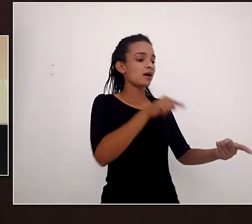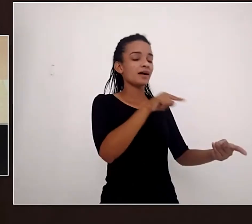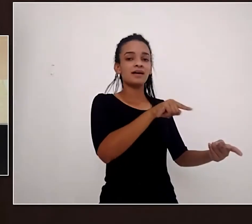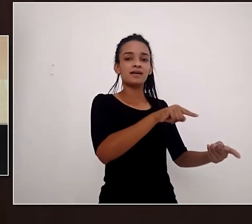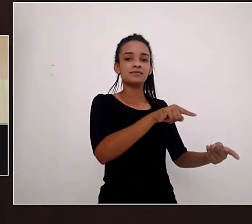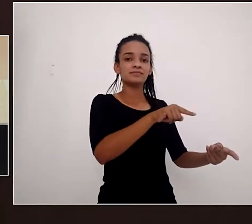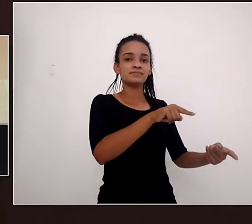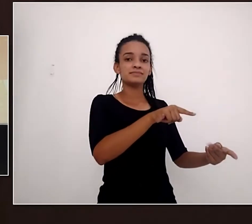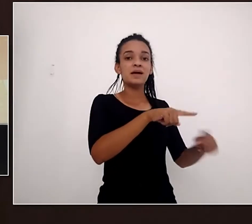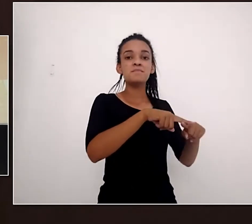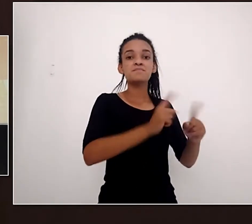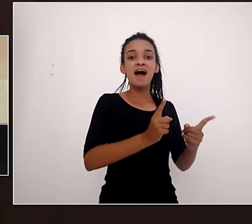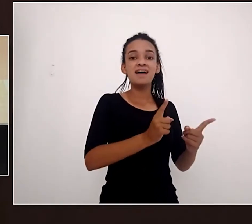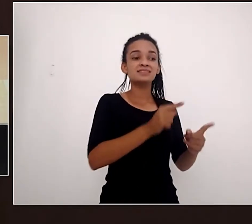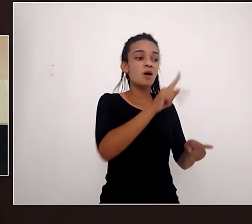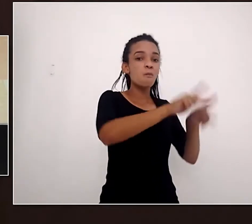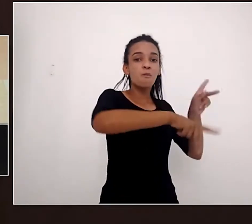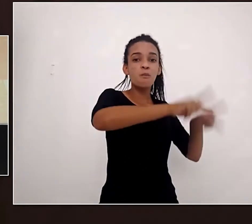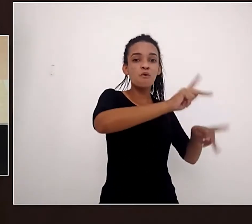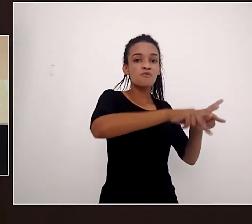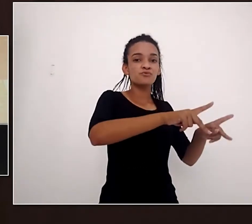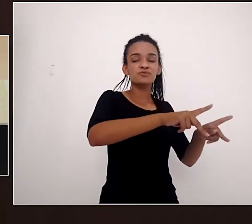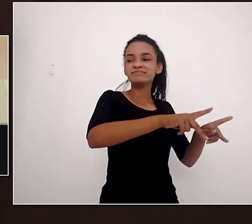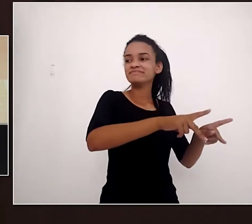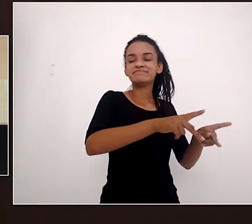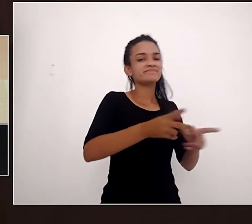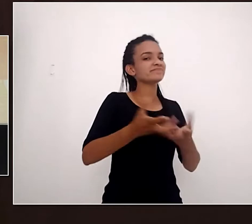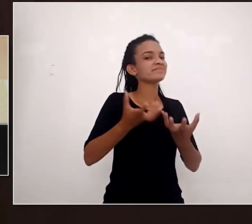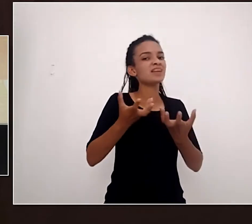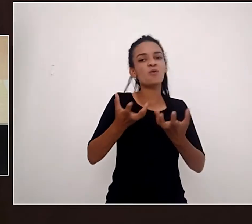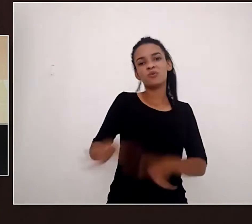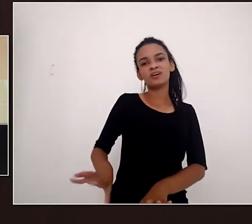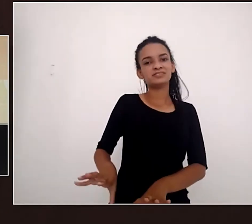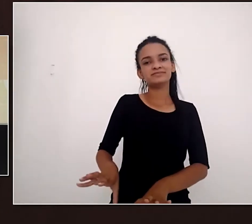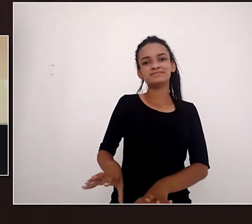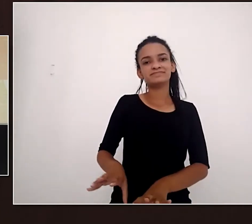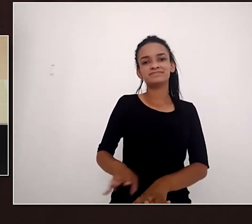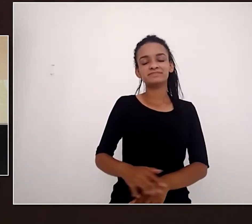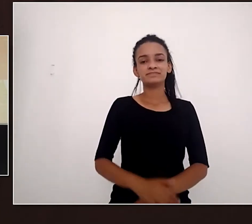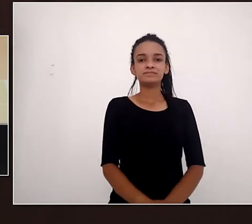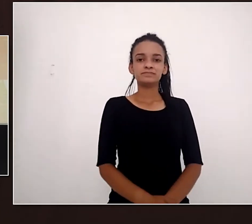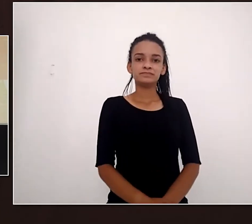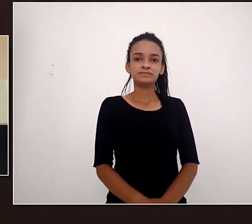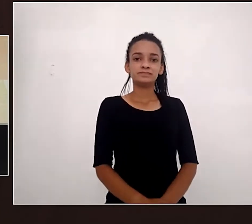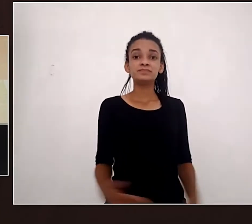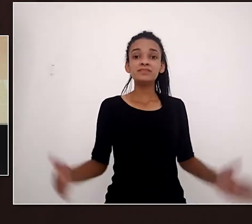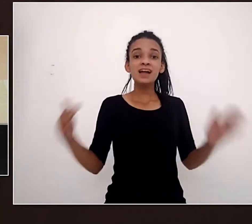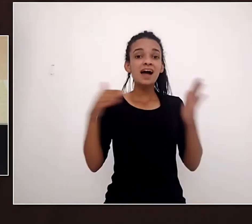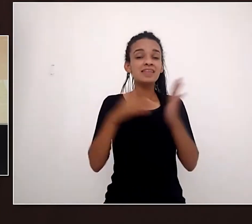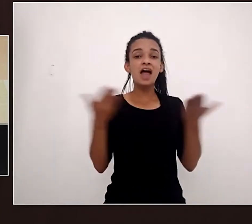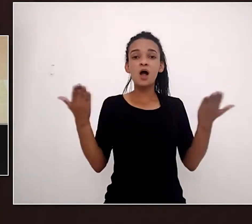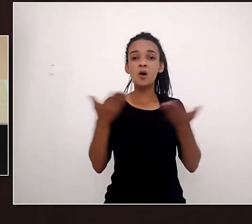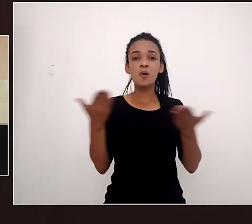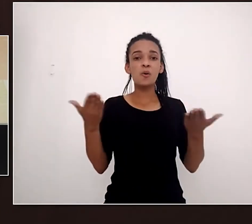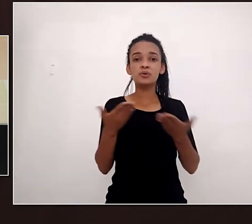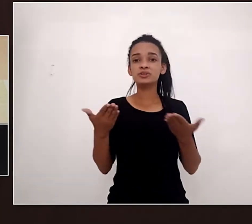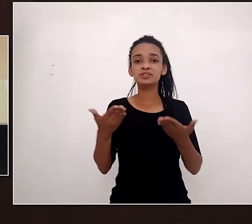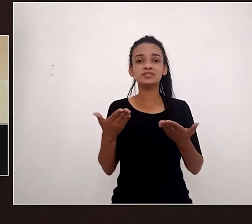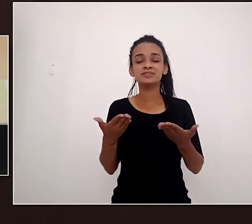o recebeu. Jesus é o Messias prometido, que até hoje eles não reconhecem.